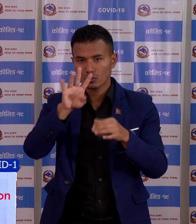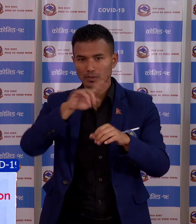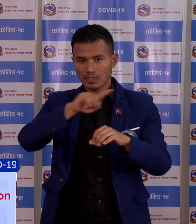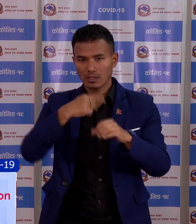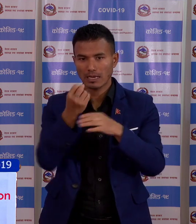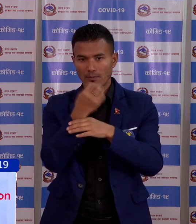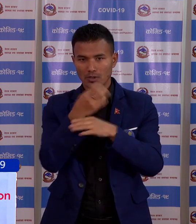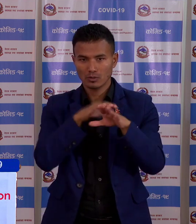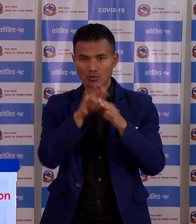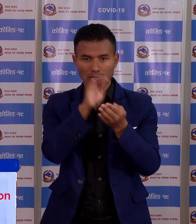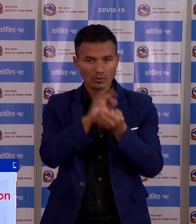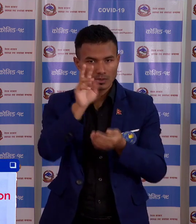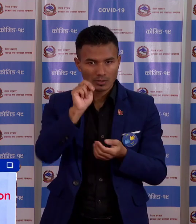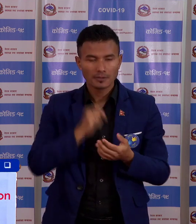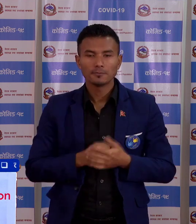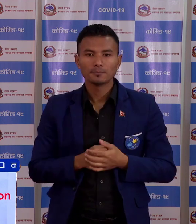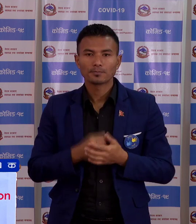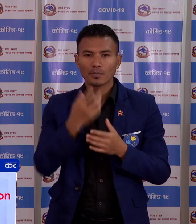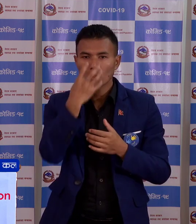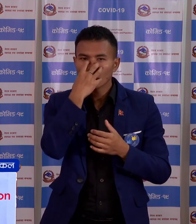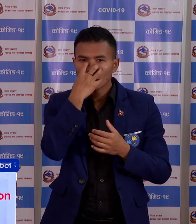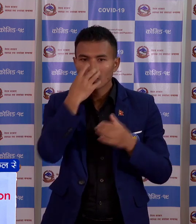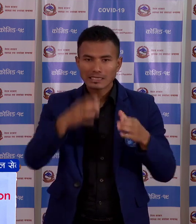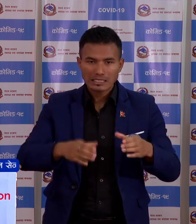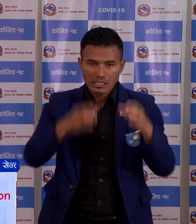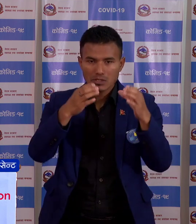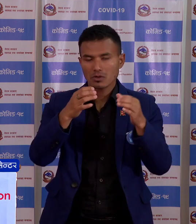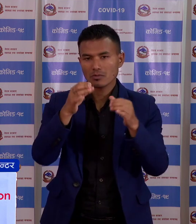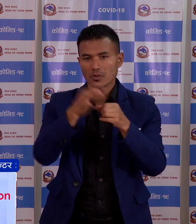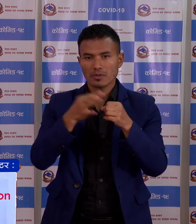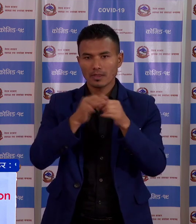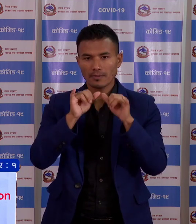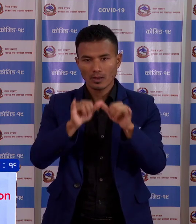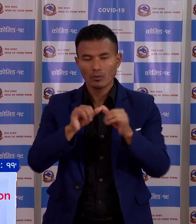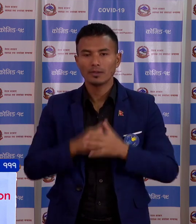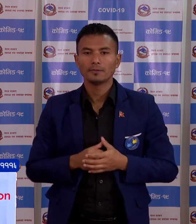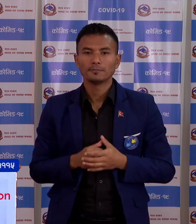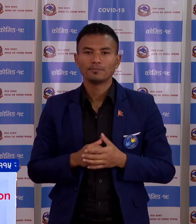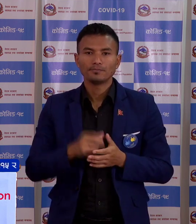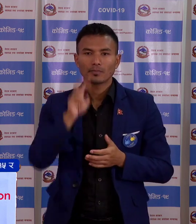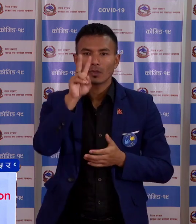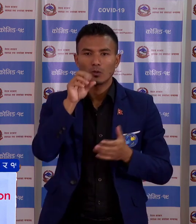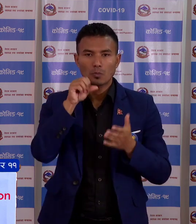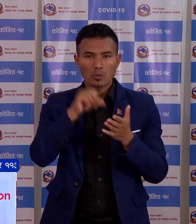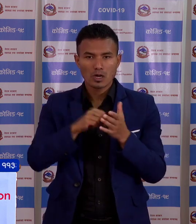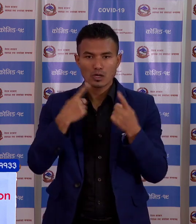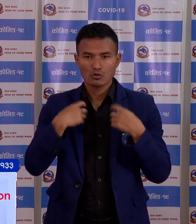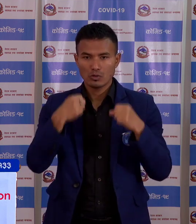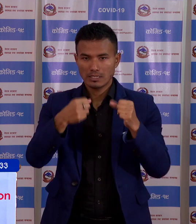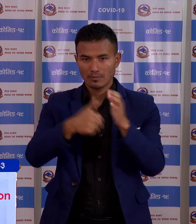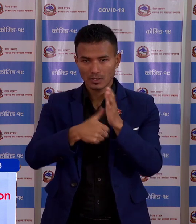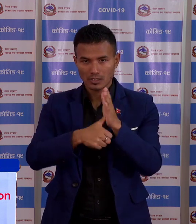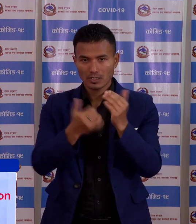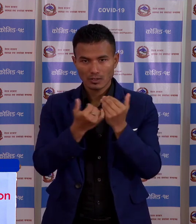गंटा ambulance हरू राखने कुरा oxygen cylinder हरू को वेवस्थापन गर्ने कुरा दुईपटक स्वास्ते